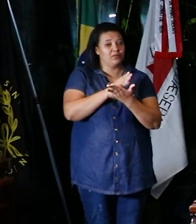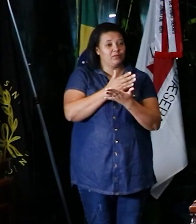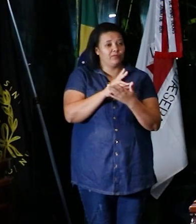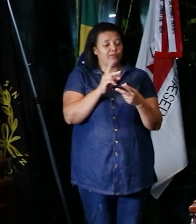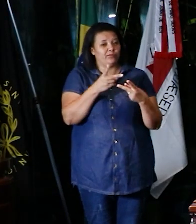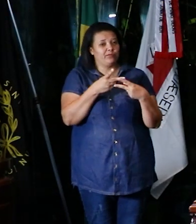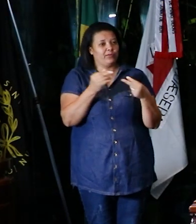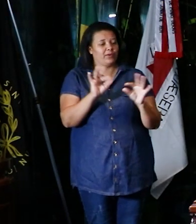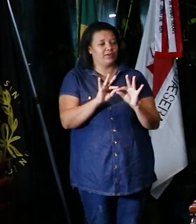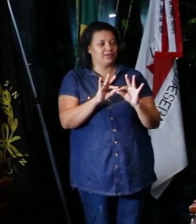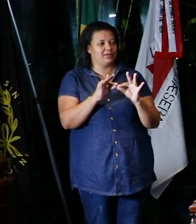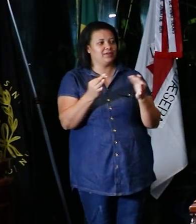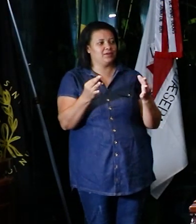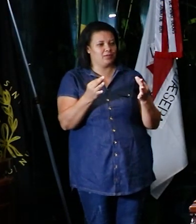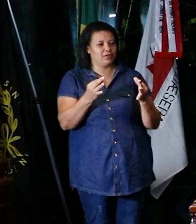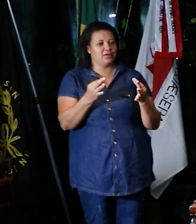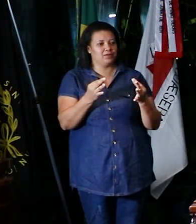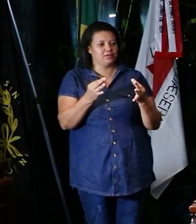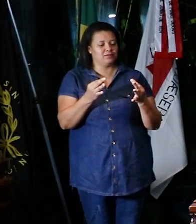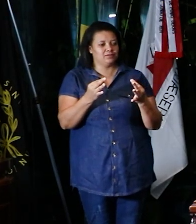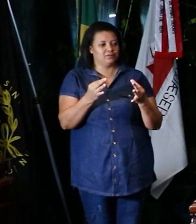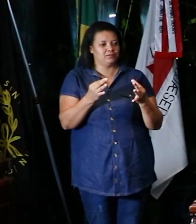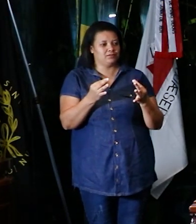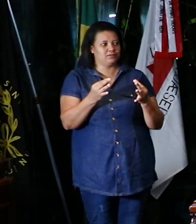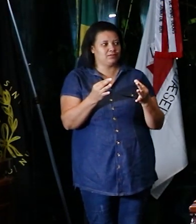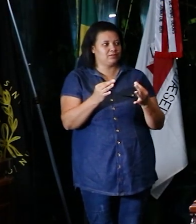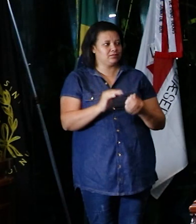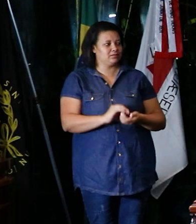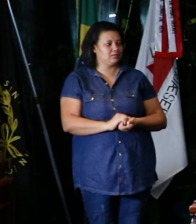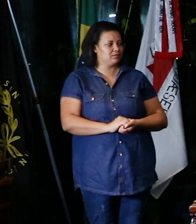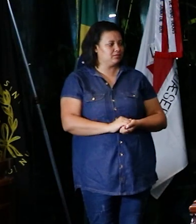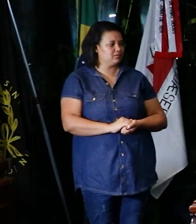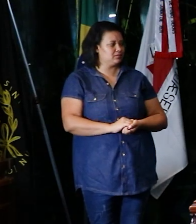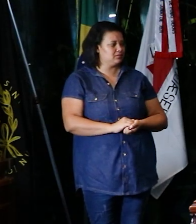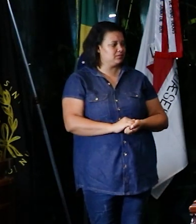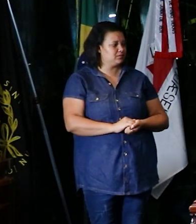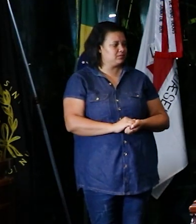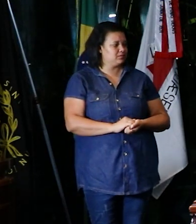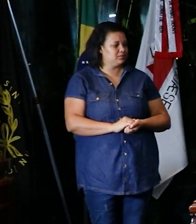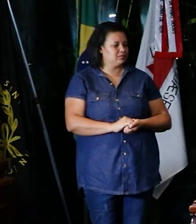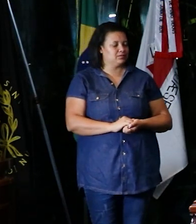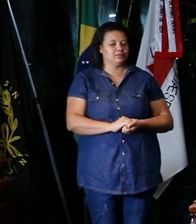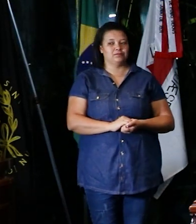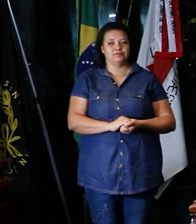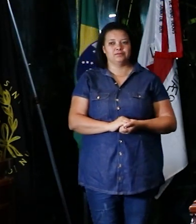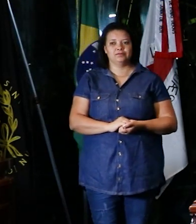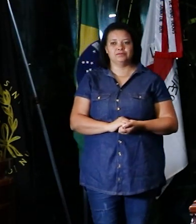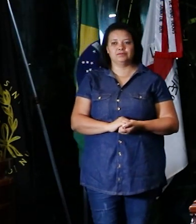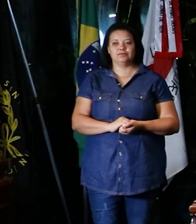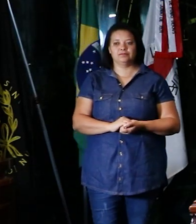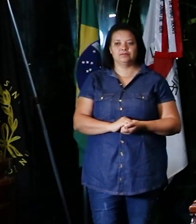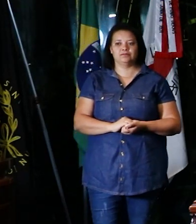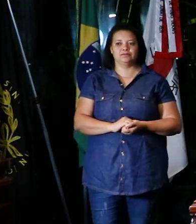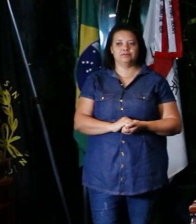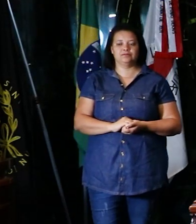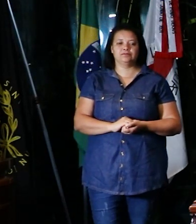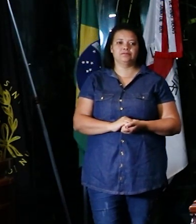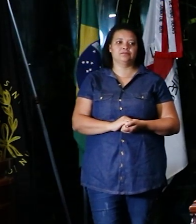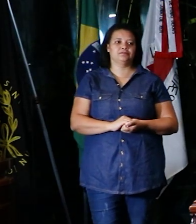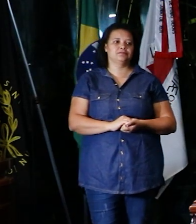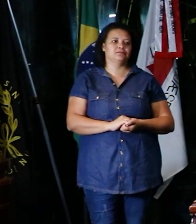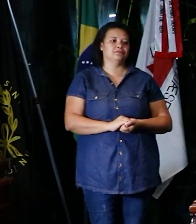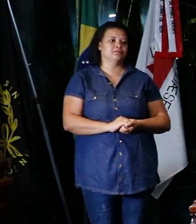coisas... Vou até pedir para a Inês, pegar aqui, podia distribuir, por